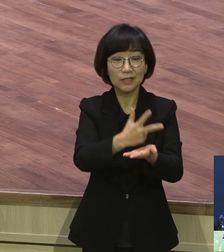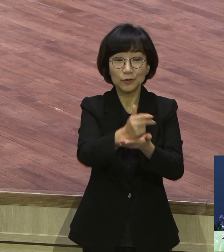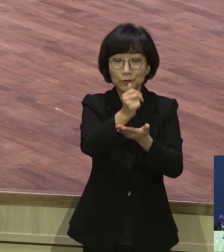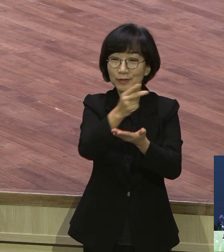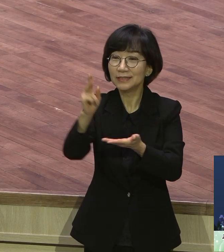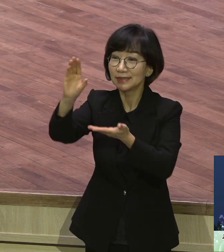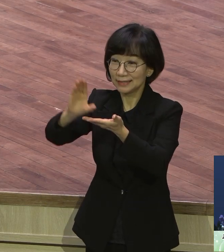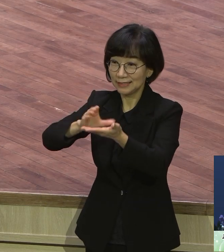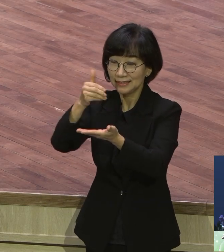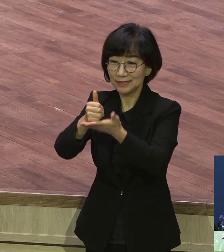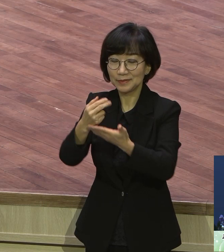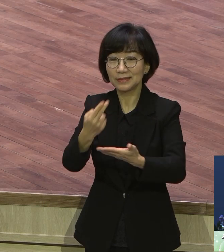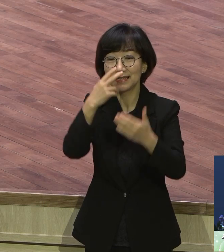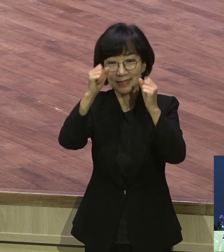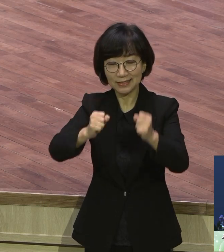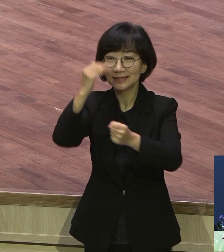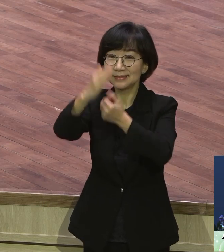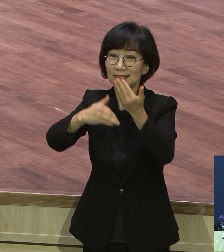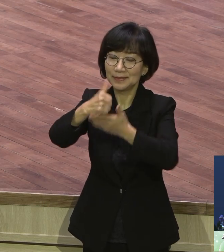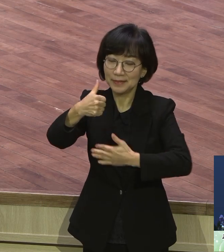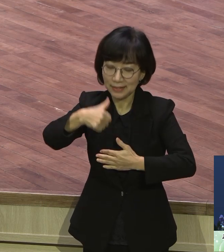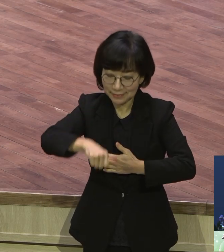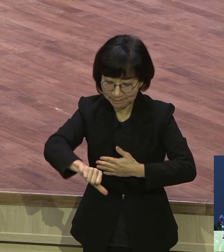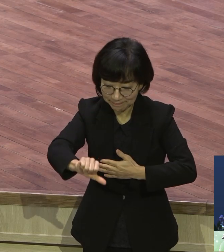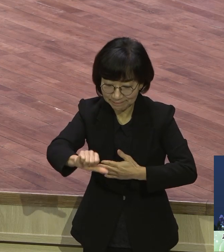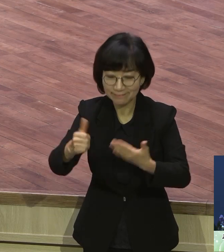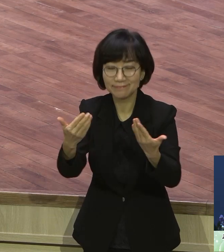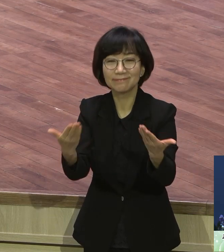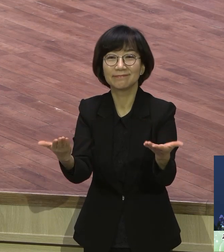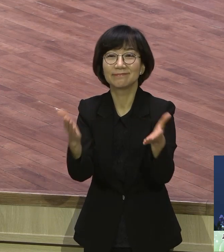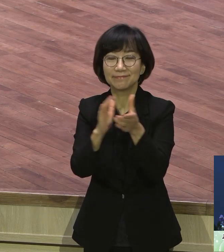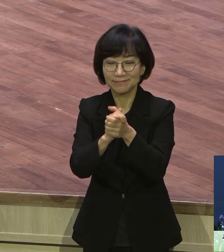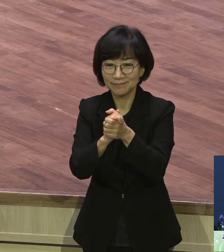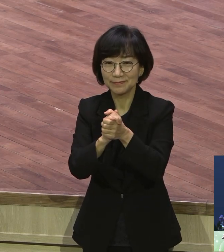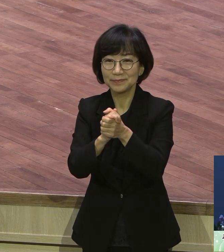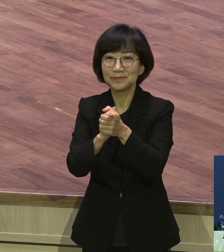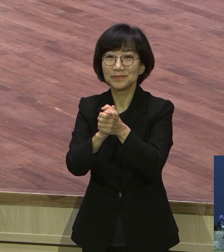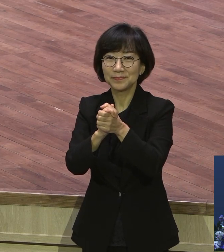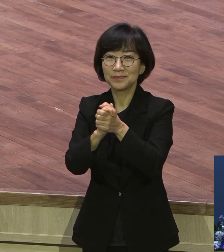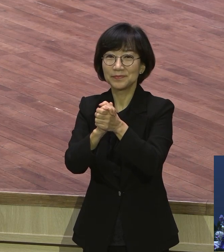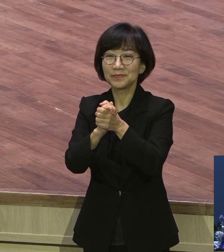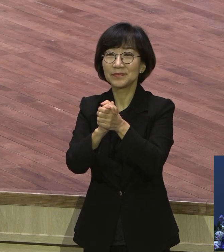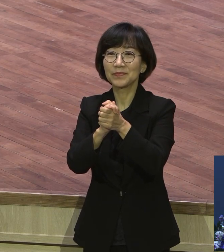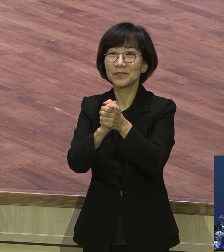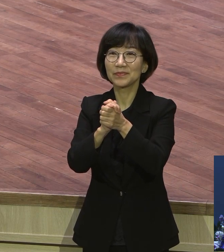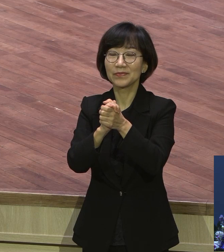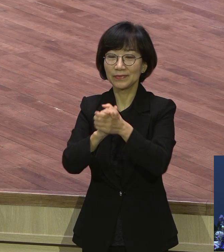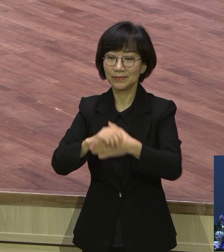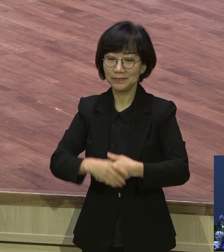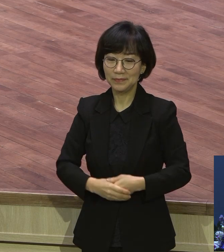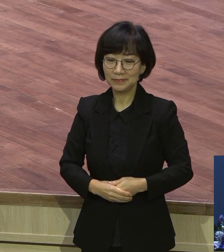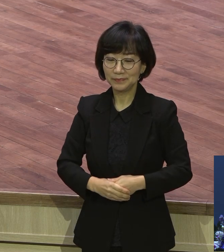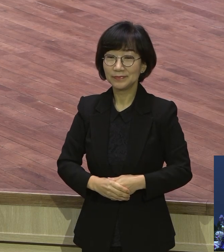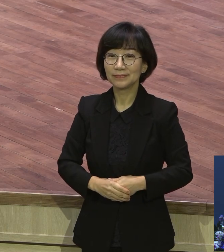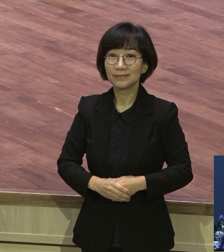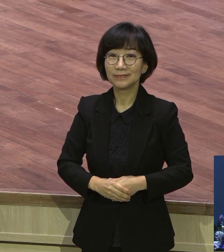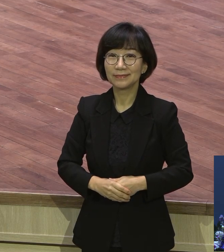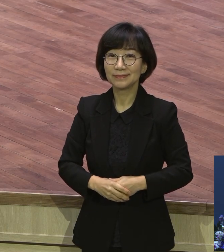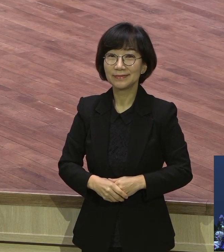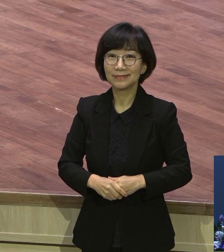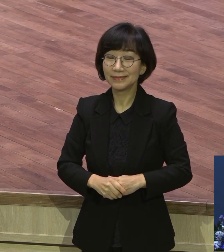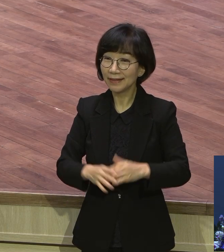그리스도시오 살아계신 하나님의 아들이십니다. 아멘 온난